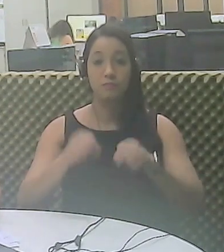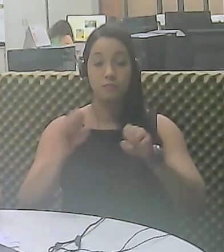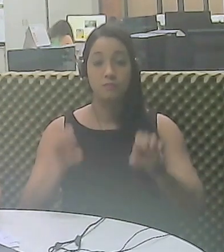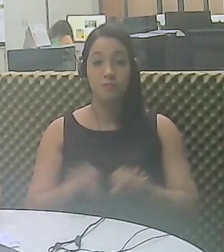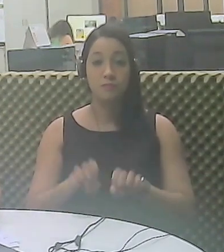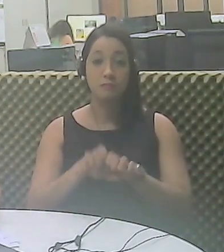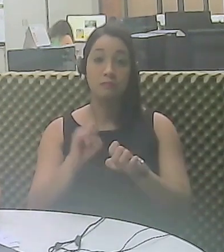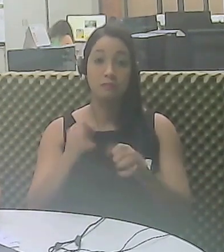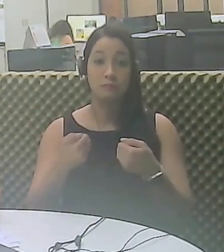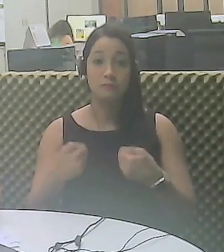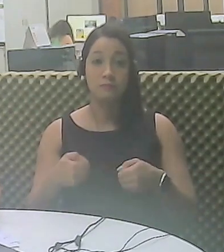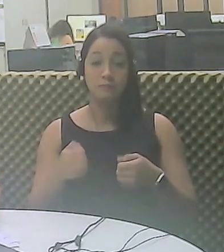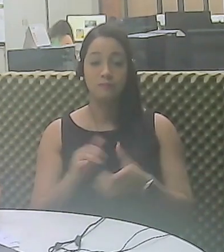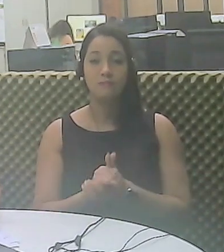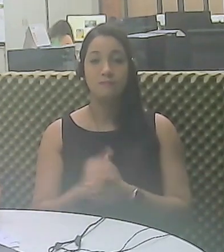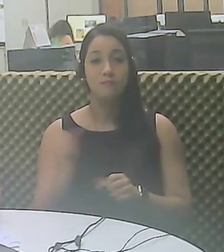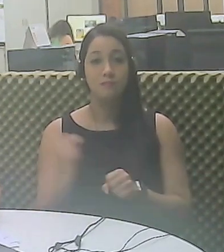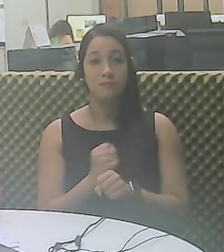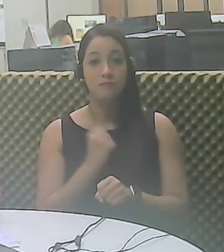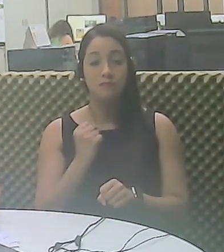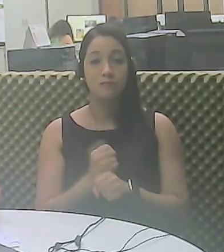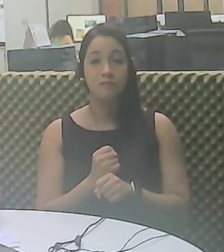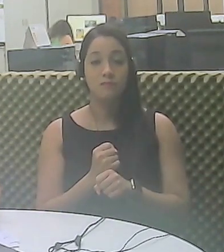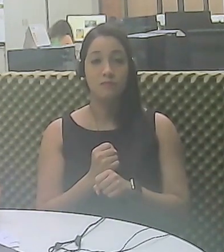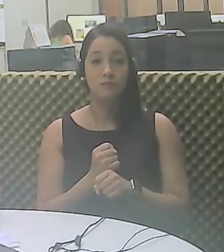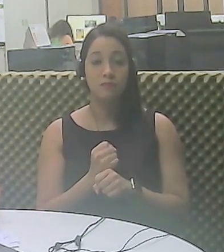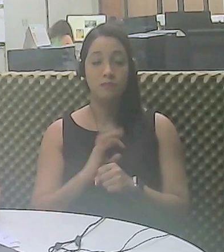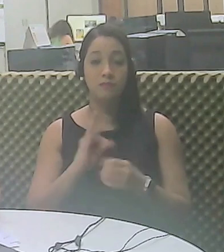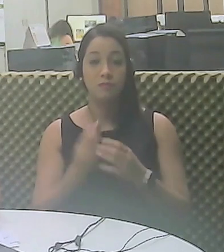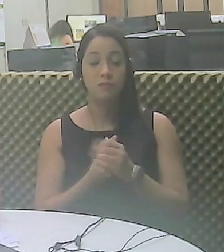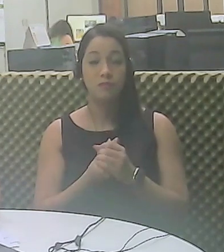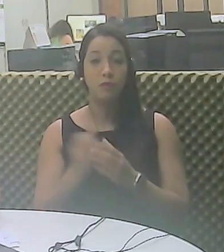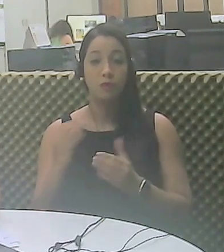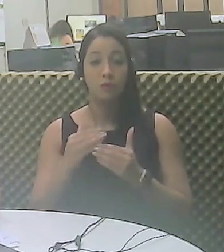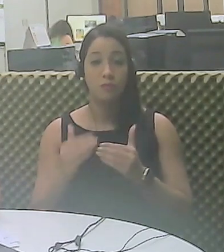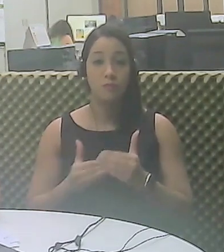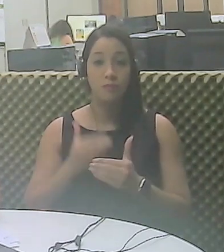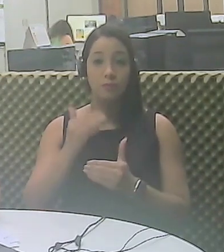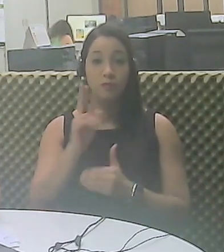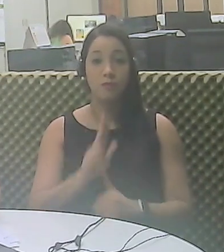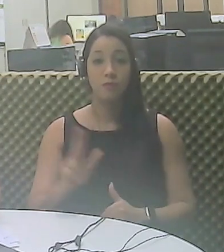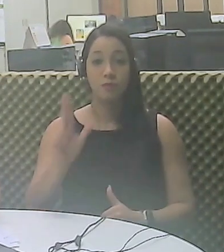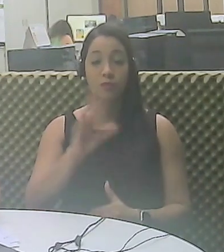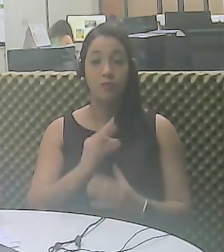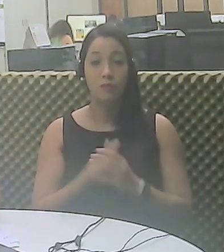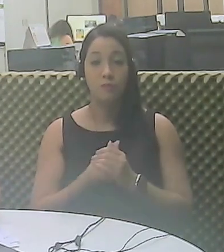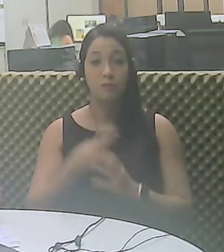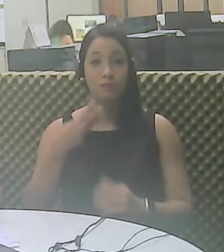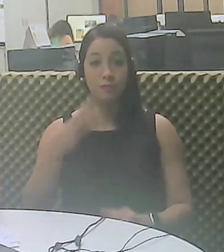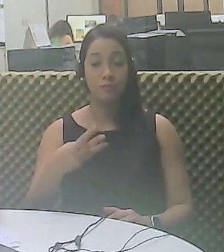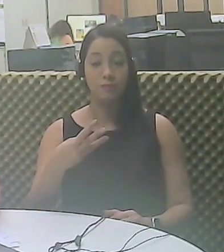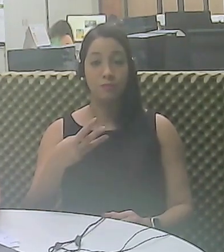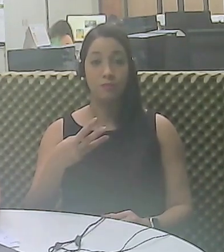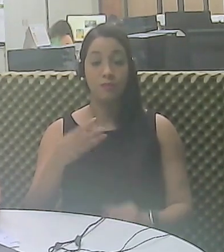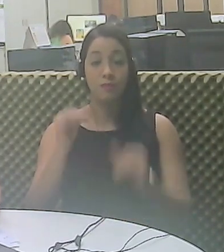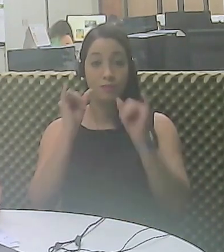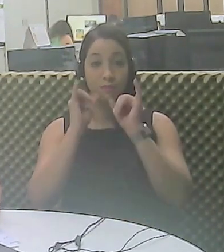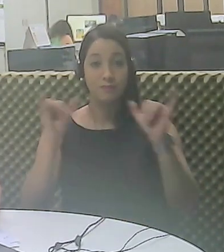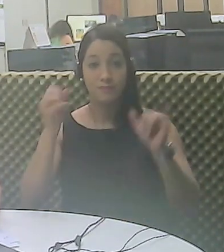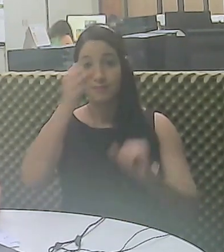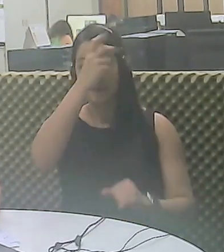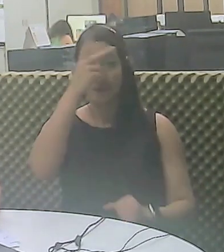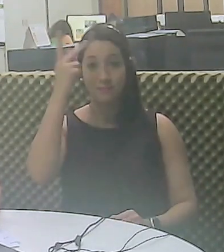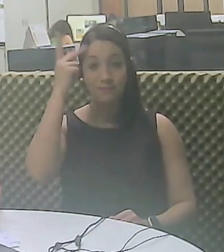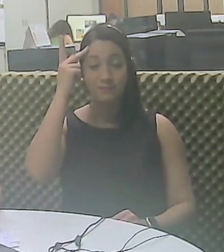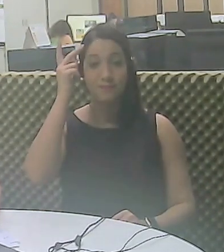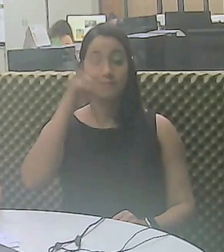estruturas necessárias. A obra integra mais uma etapa do programa Uberlândia Integrada 3 e foi anunciada pelo